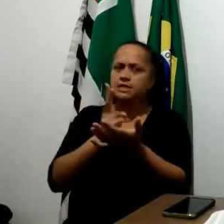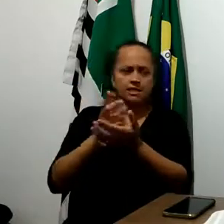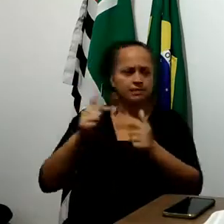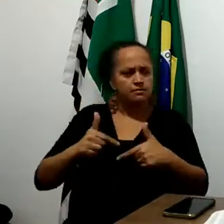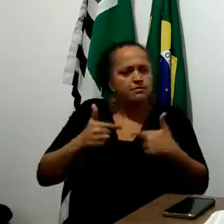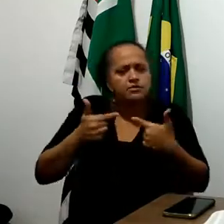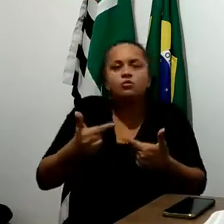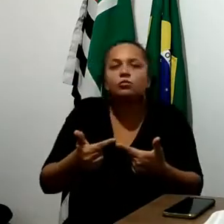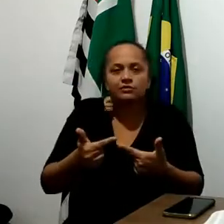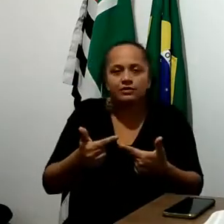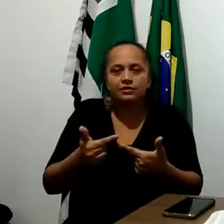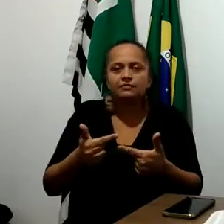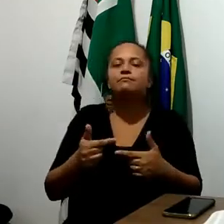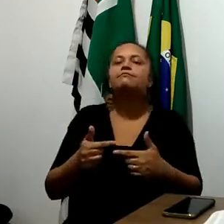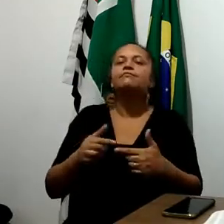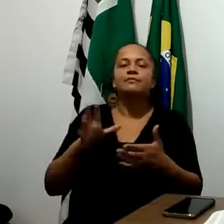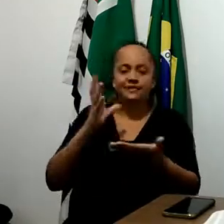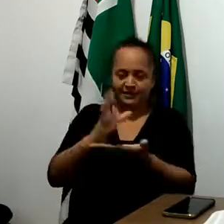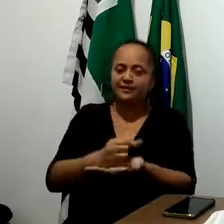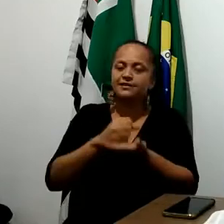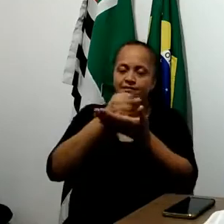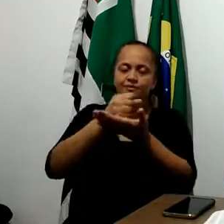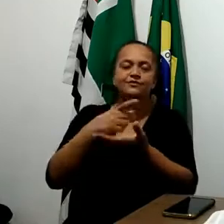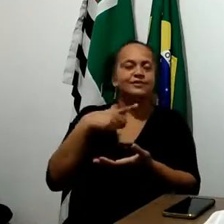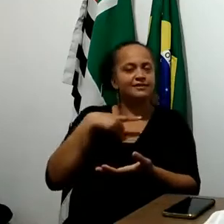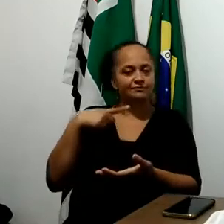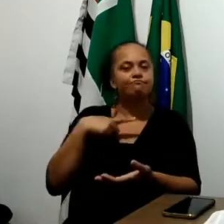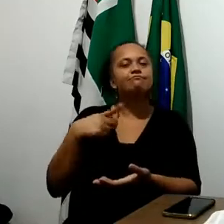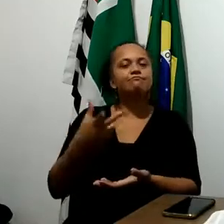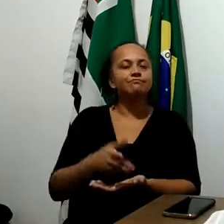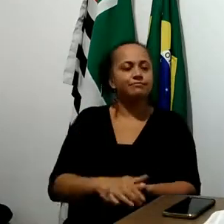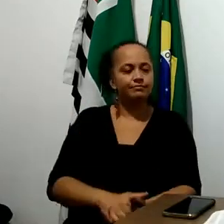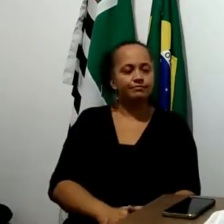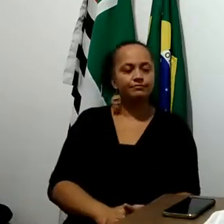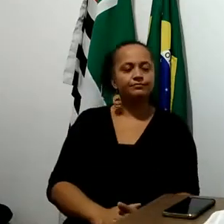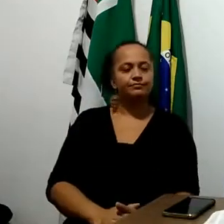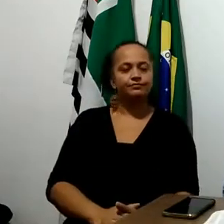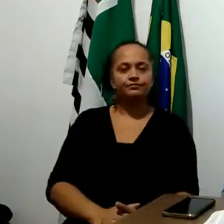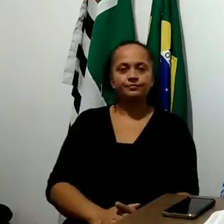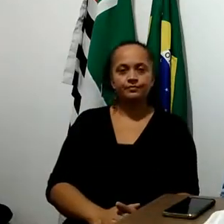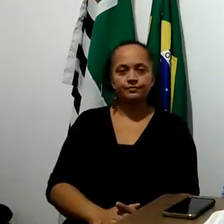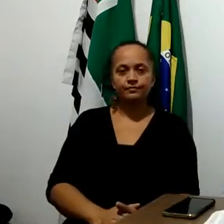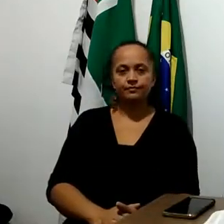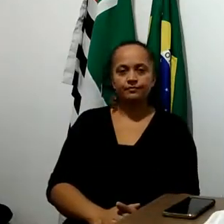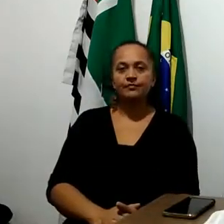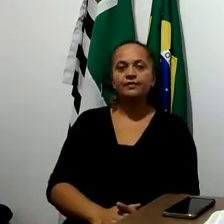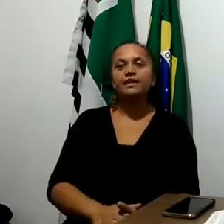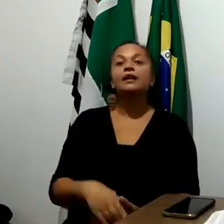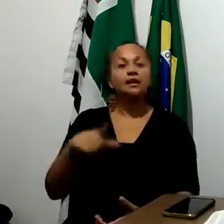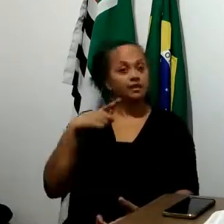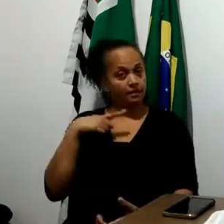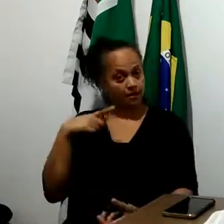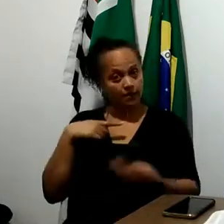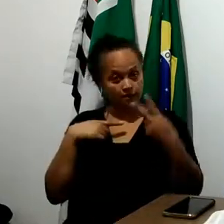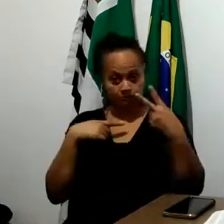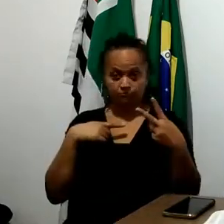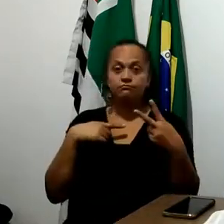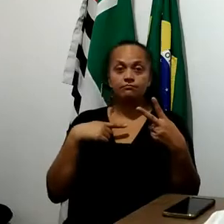salvo. Amém, amados? Estão entendendo até aqui? Glória a Deus. Queridos, existe duas